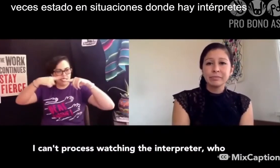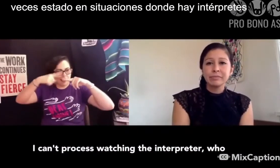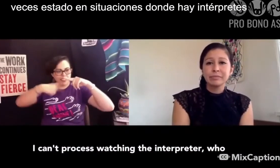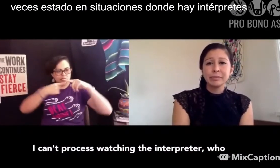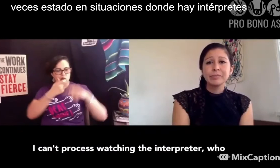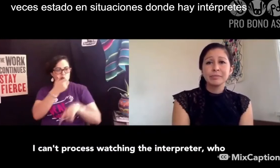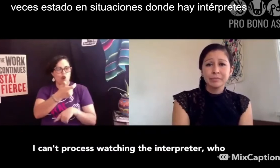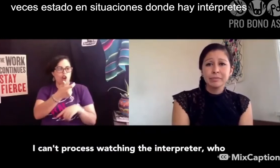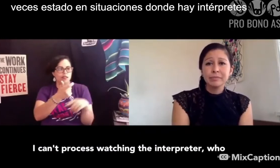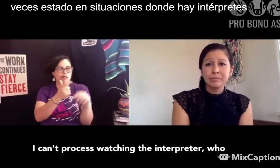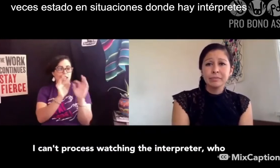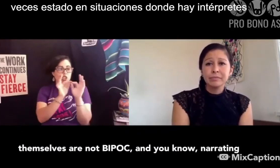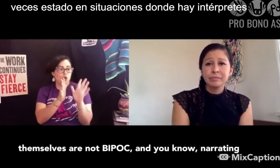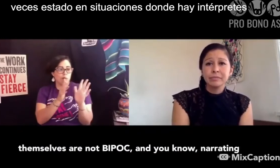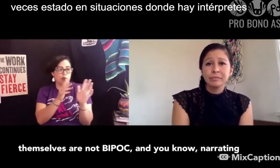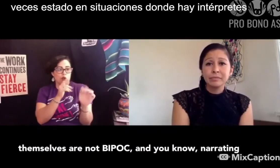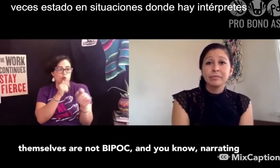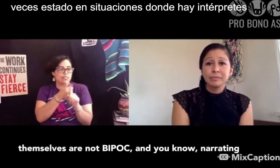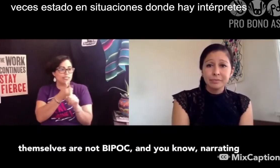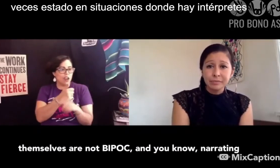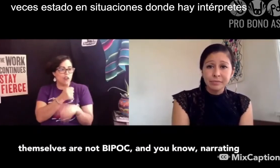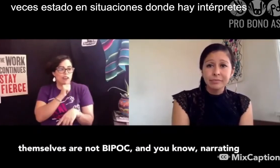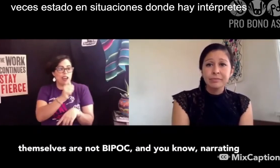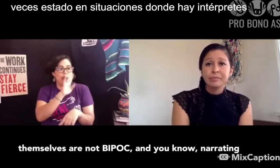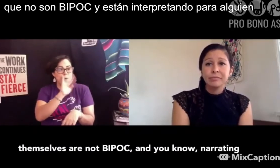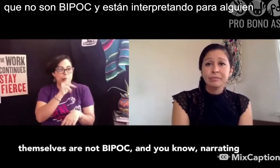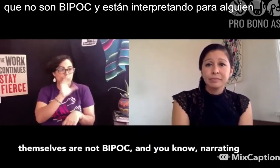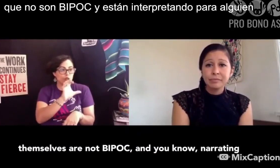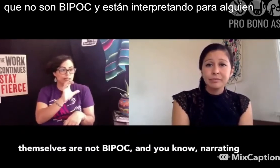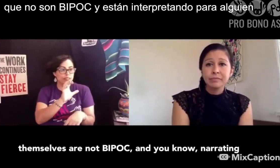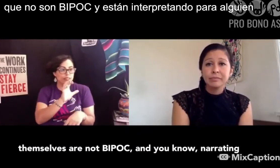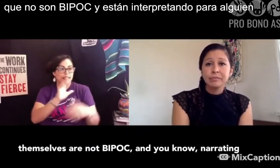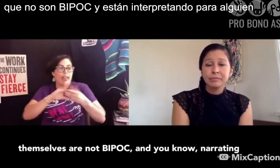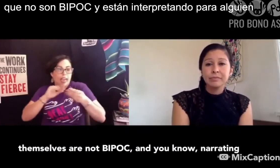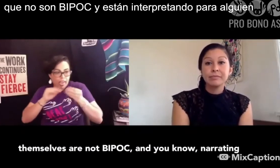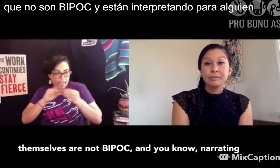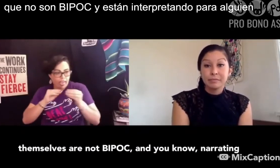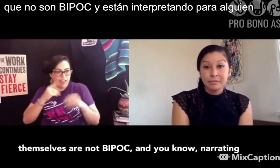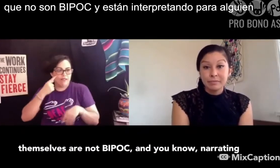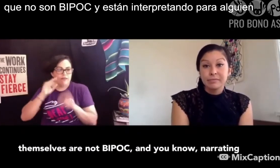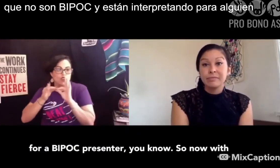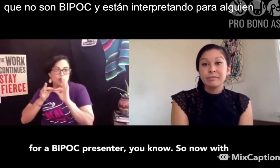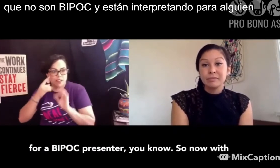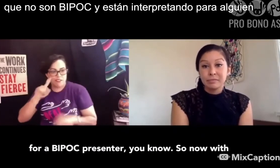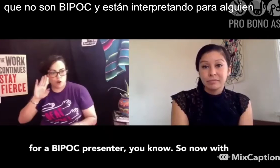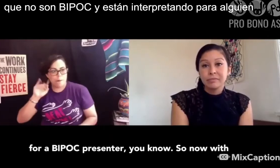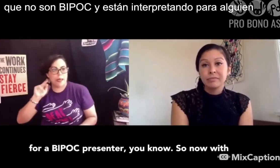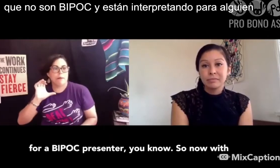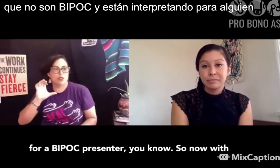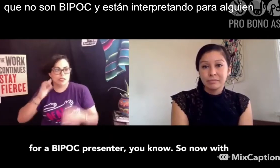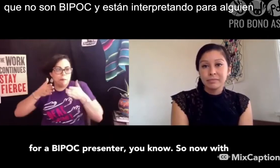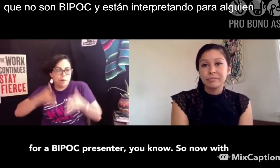cuántas veces he estado en situaciones donde hay intérpretes que no son BIPOC y